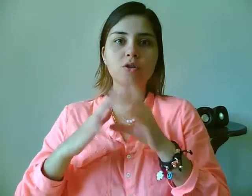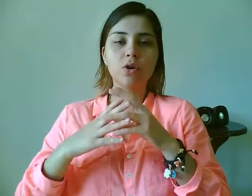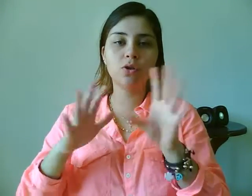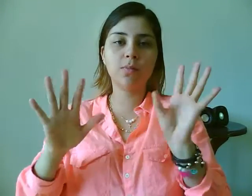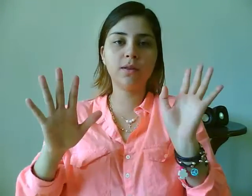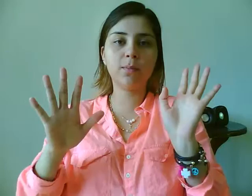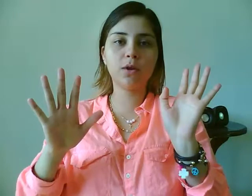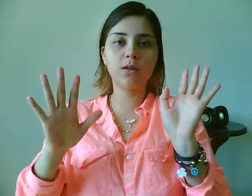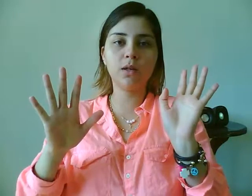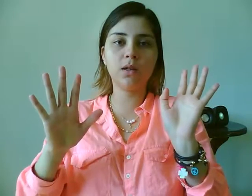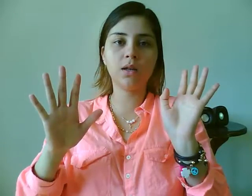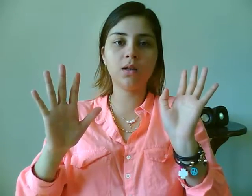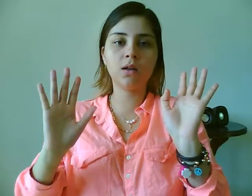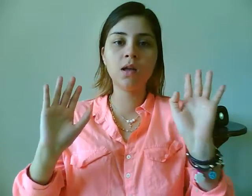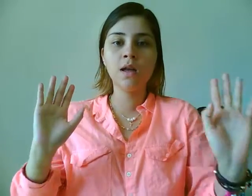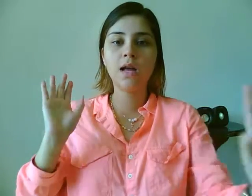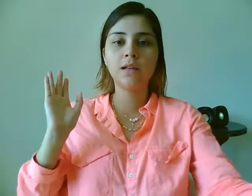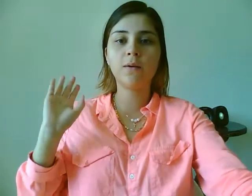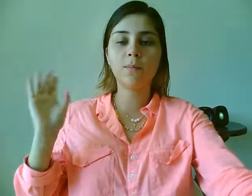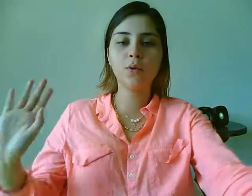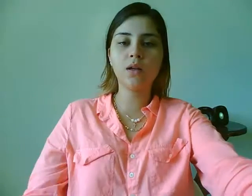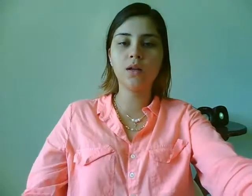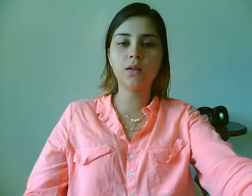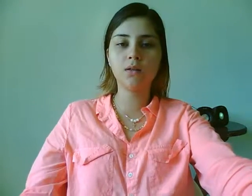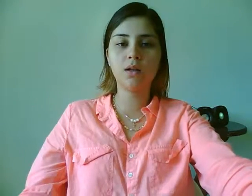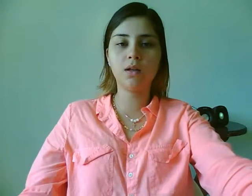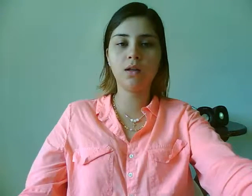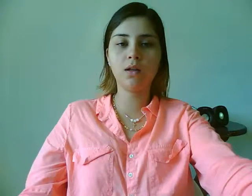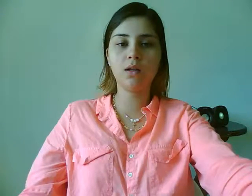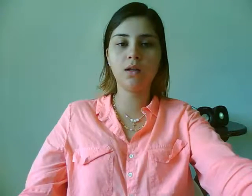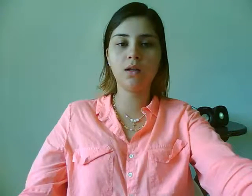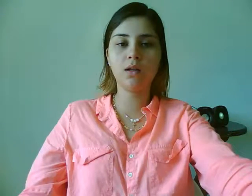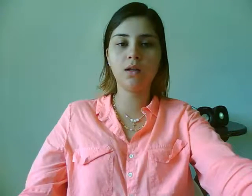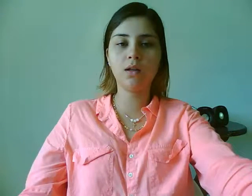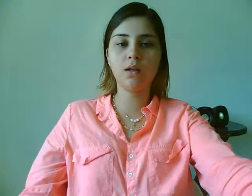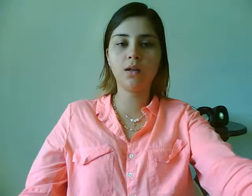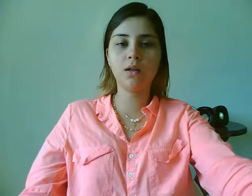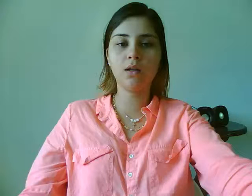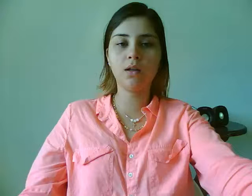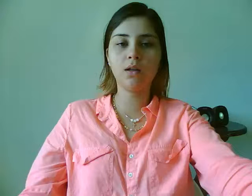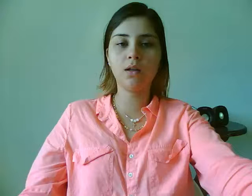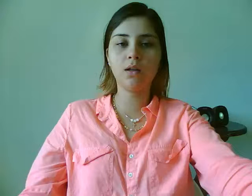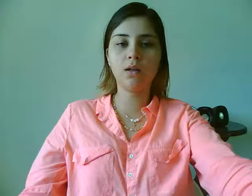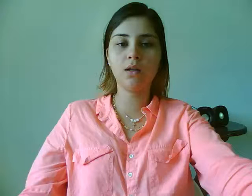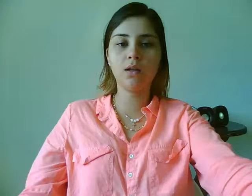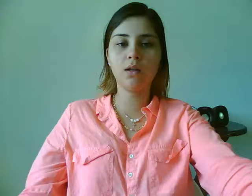o simplemente porque termine el tiempo de lo que estaba programado.